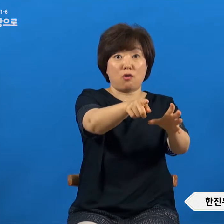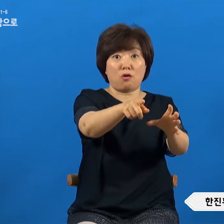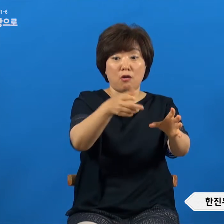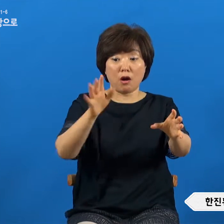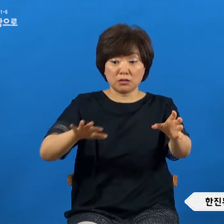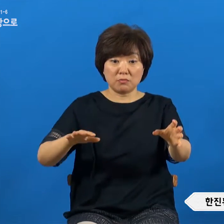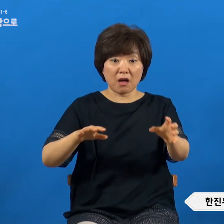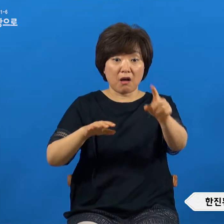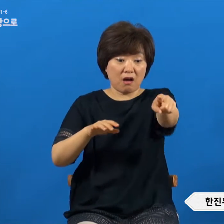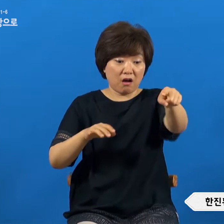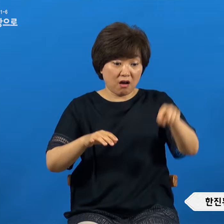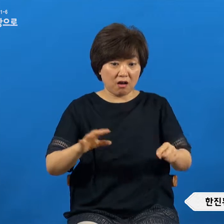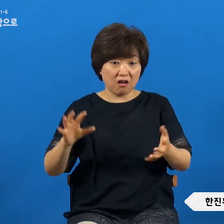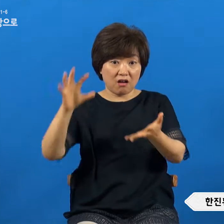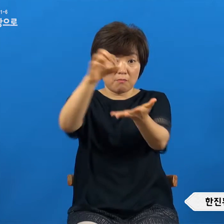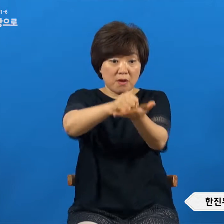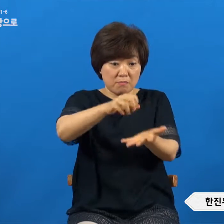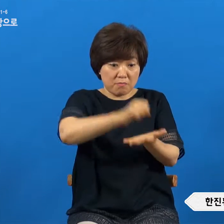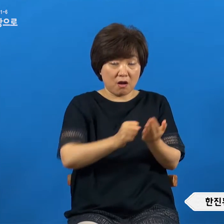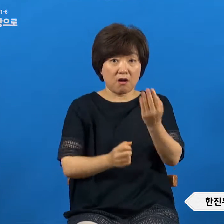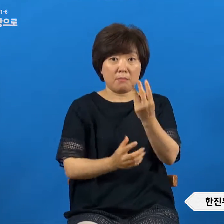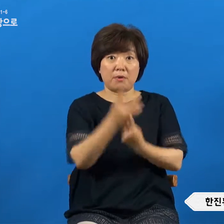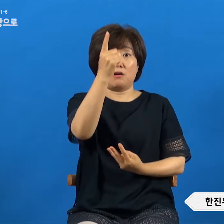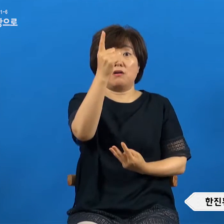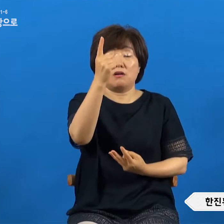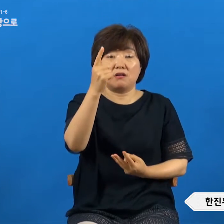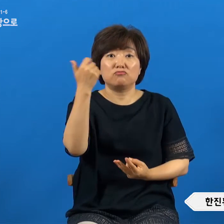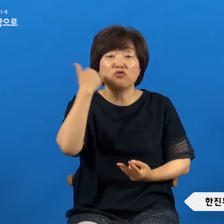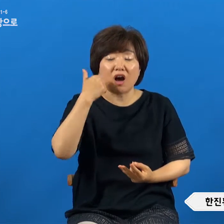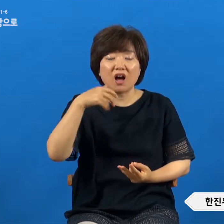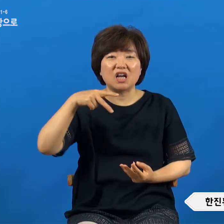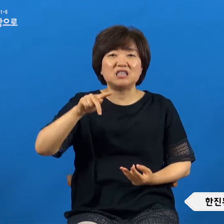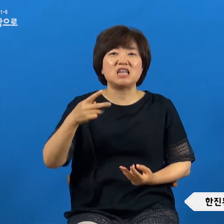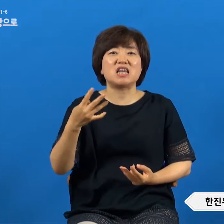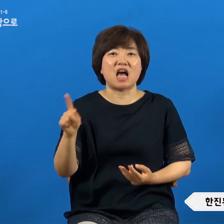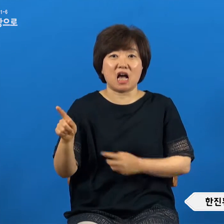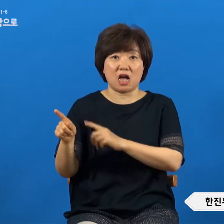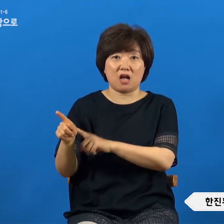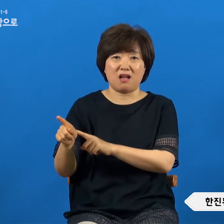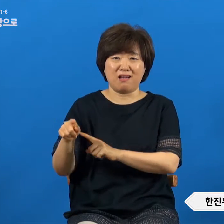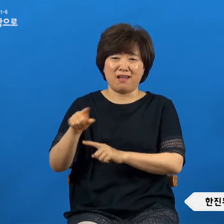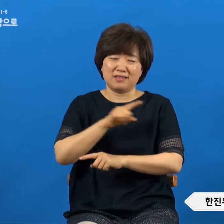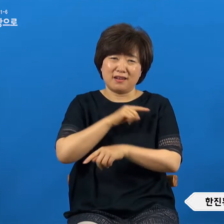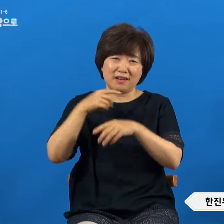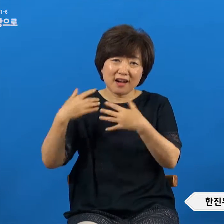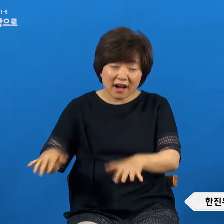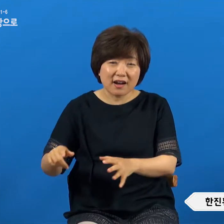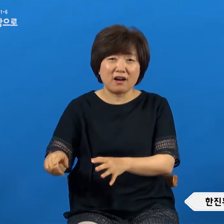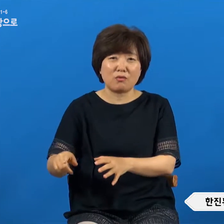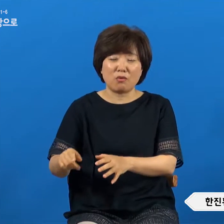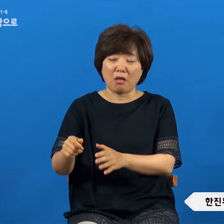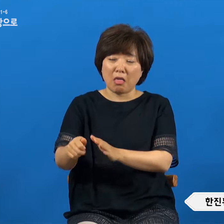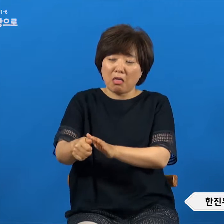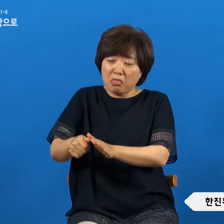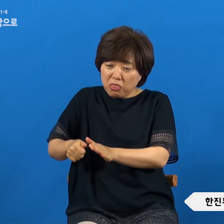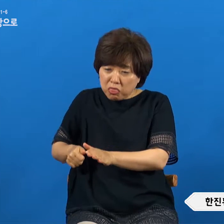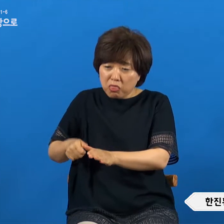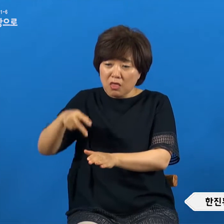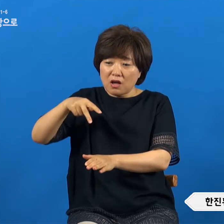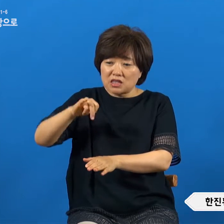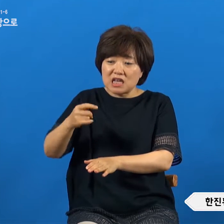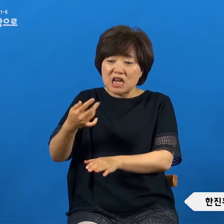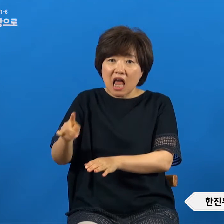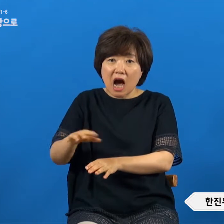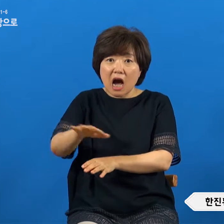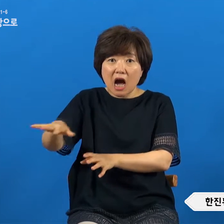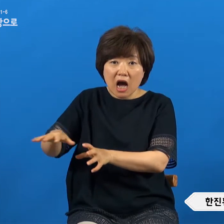통일한 것은 백제도 아니고 고구려도 아니고 신라였습니다. 제일 약하고 뒤처져 있던